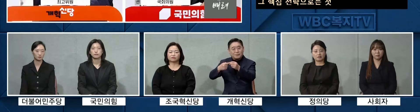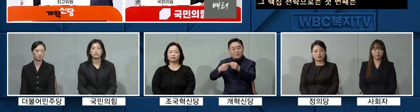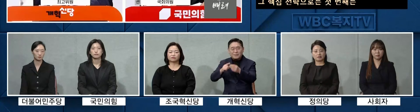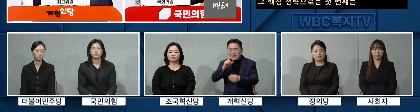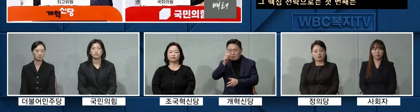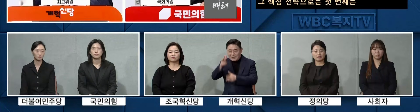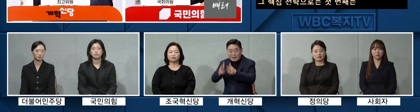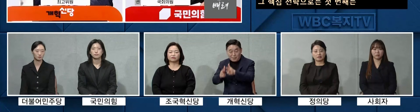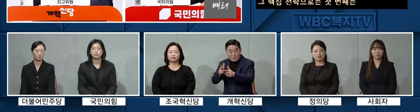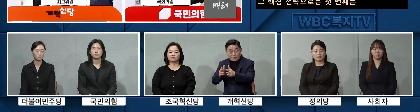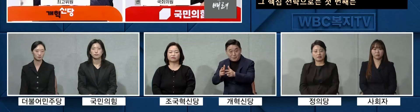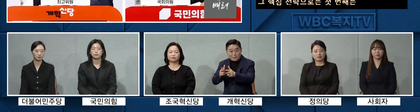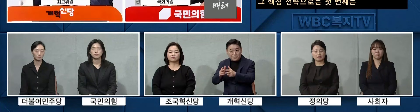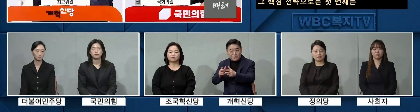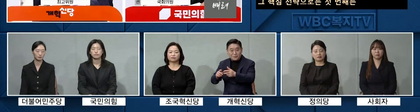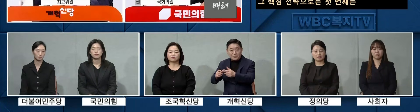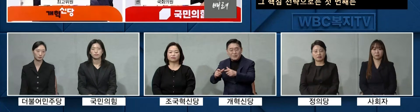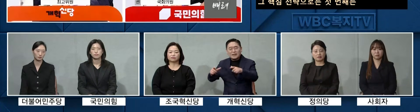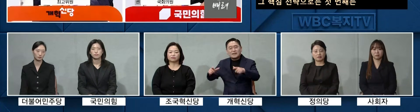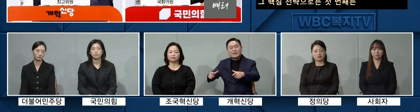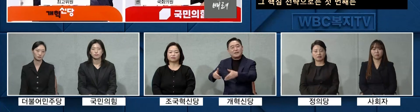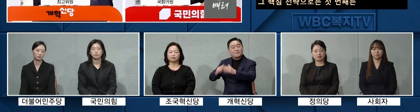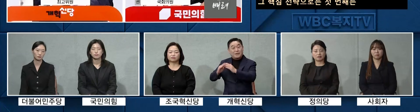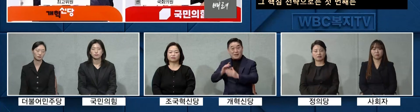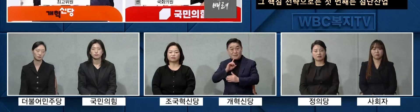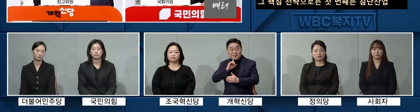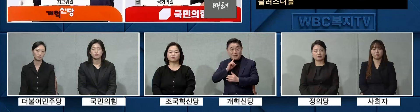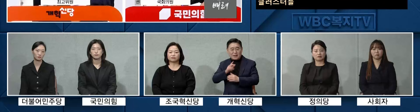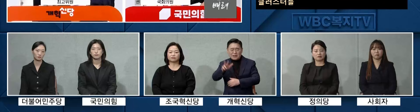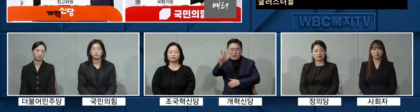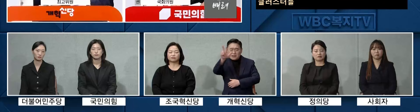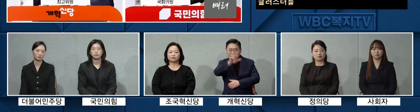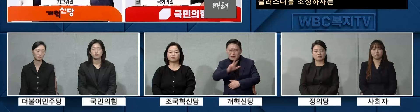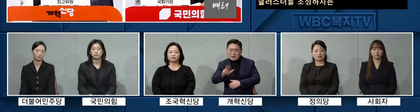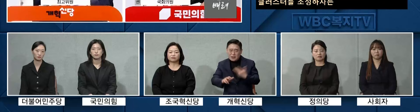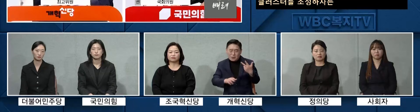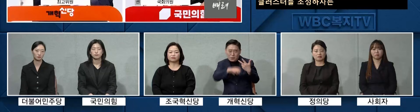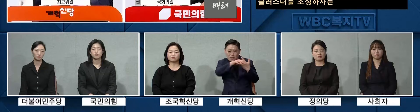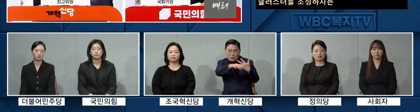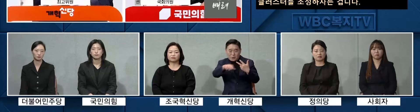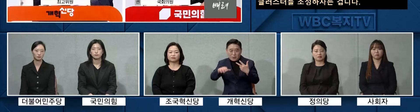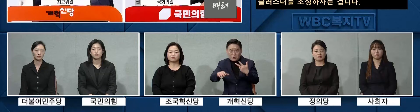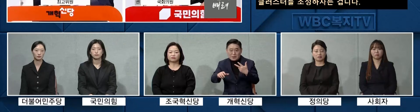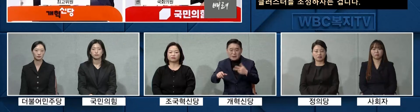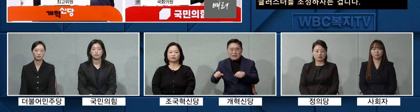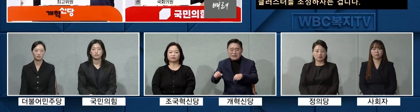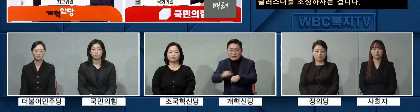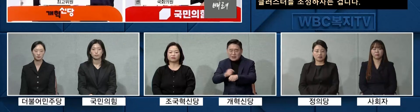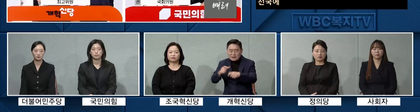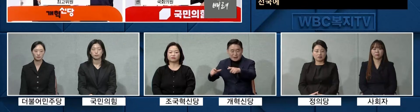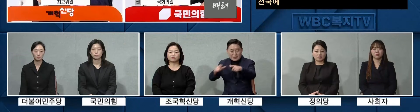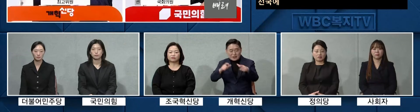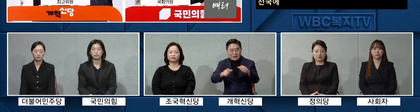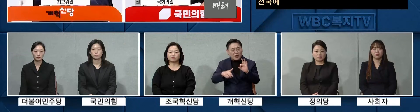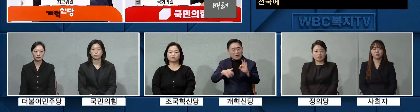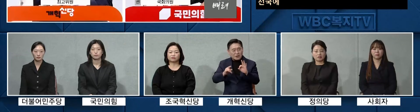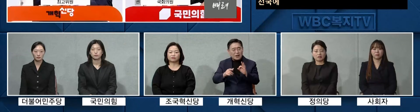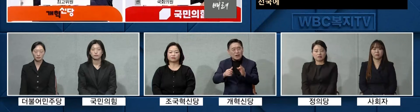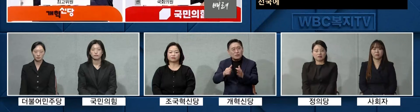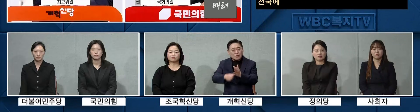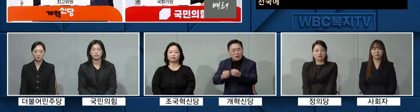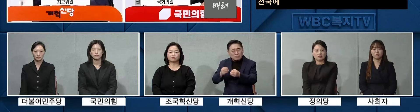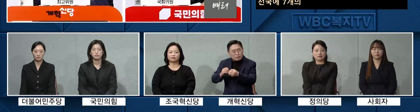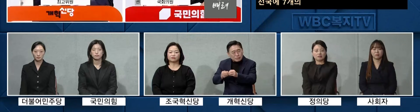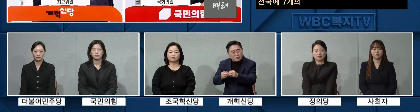산업 클러스터를 조성하자는 겁니다. 전국에 7개의 첨단 특화단지와 10개의 소부장 특화단지를